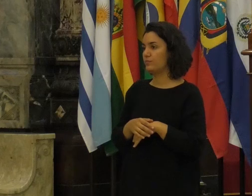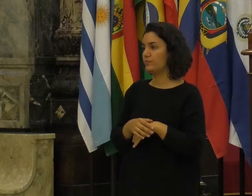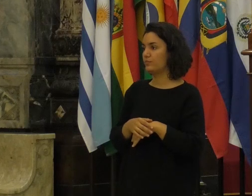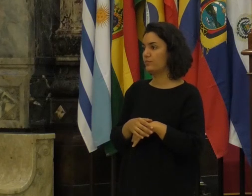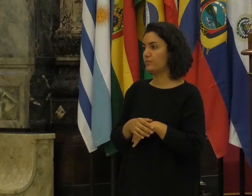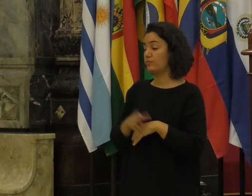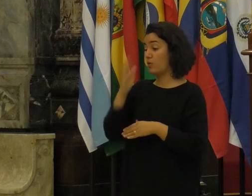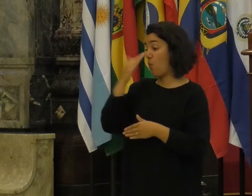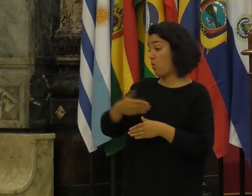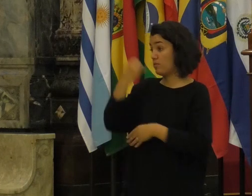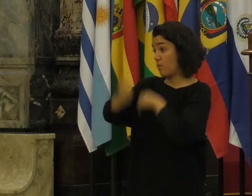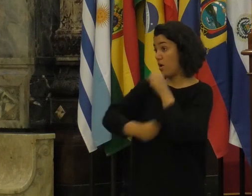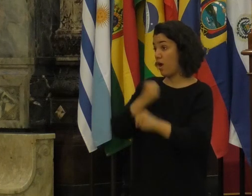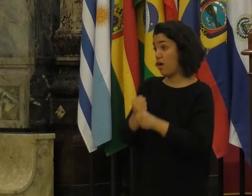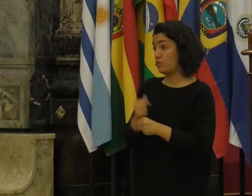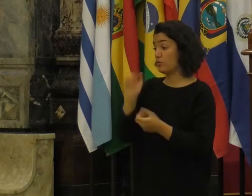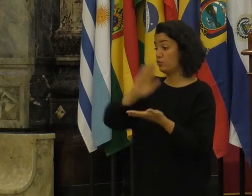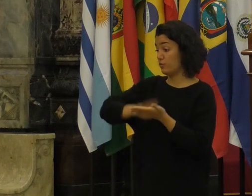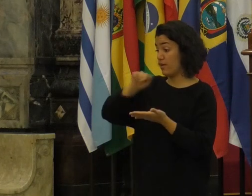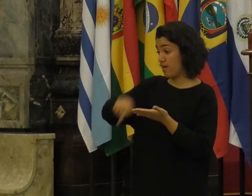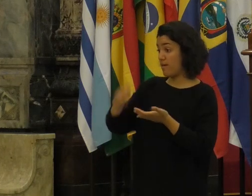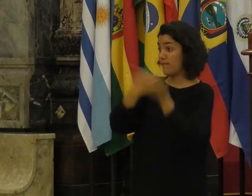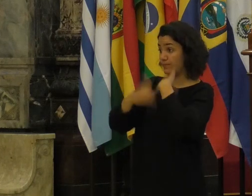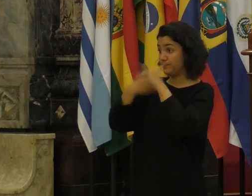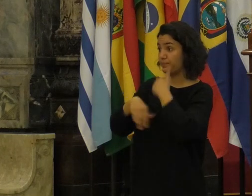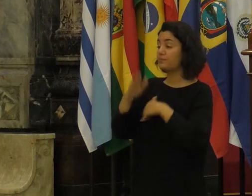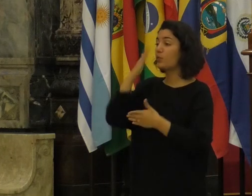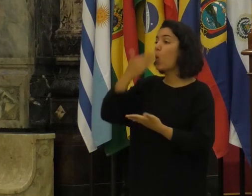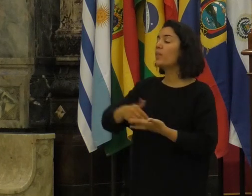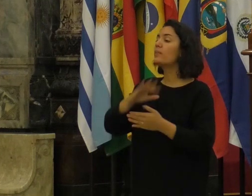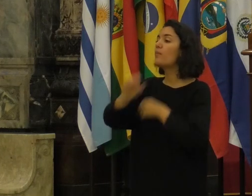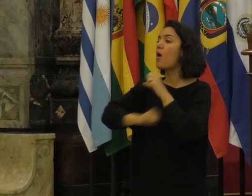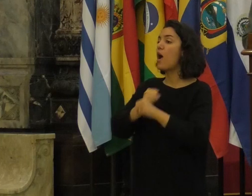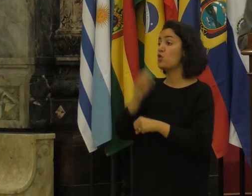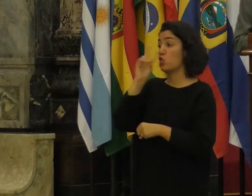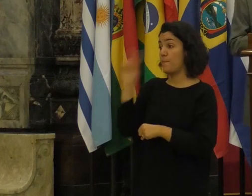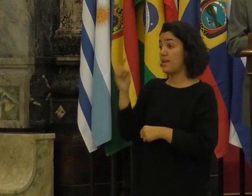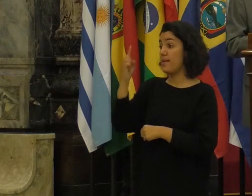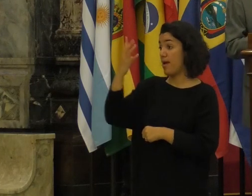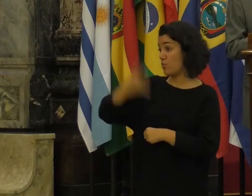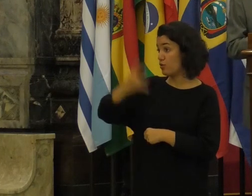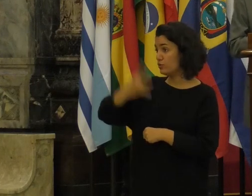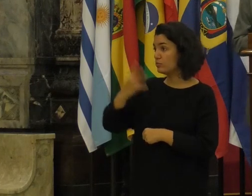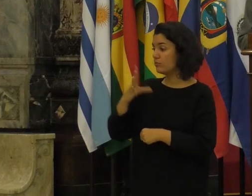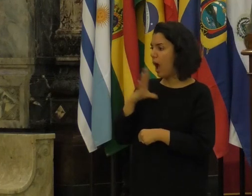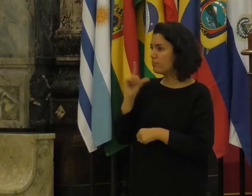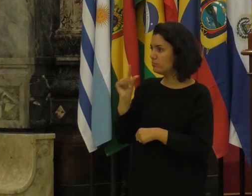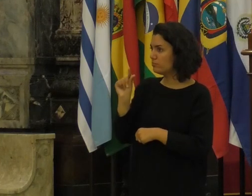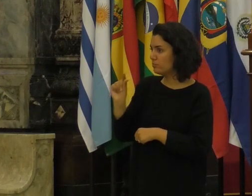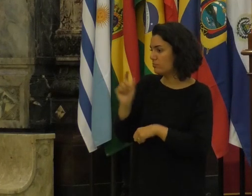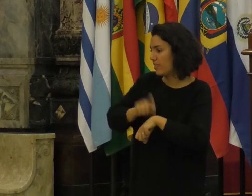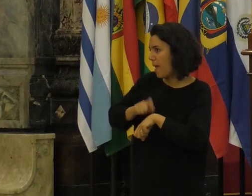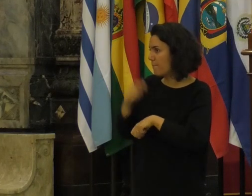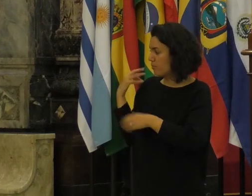En el último año considerado en ese informe, que fue el 2014, realmente han pasado un tiempo,